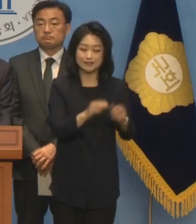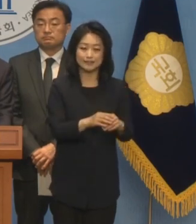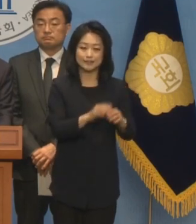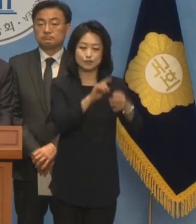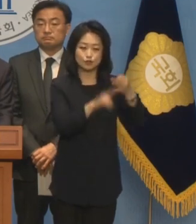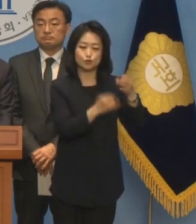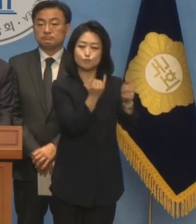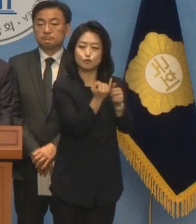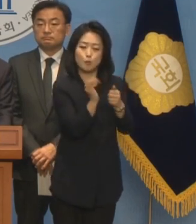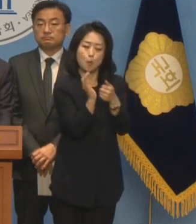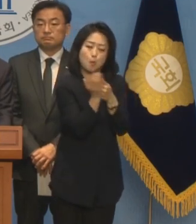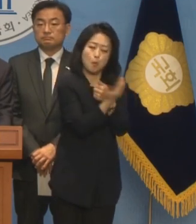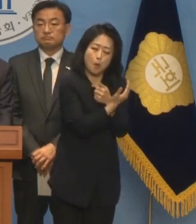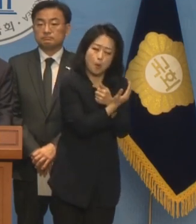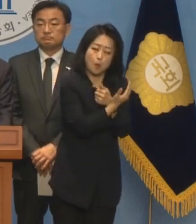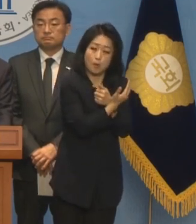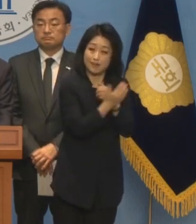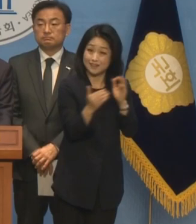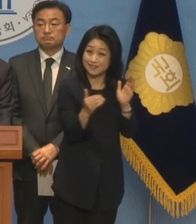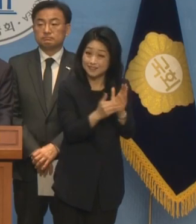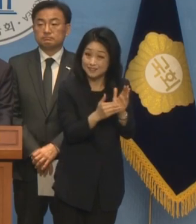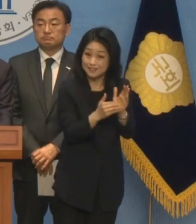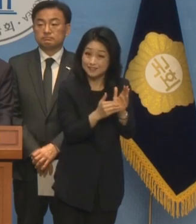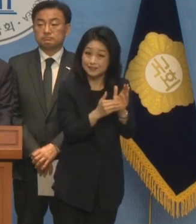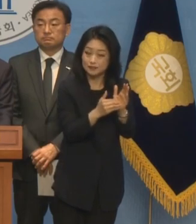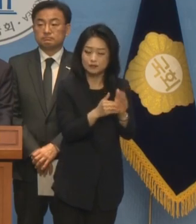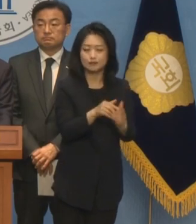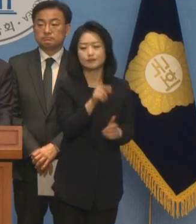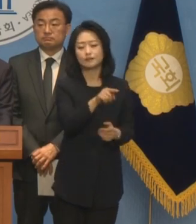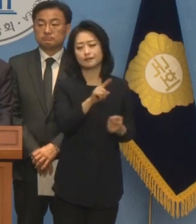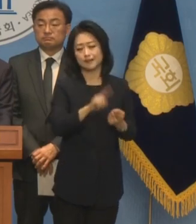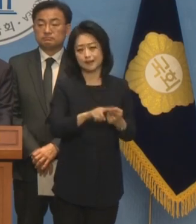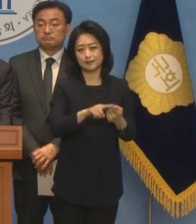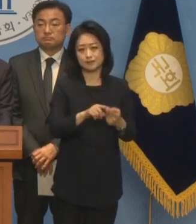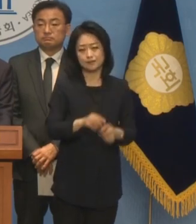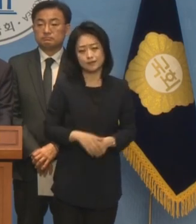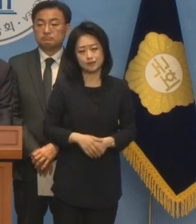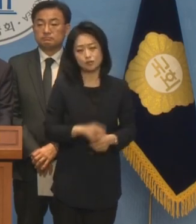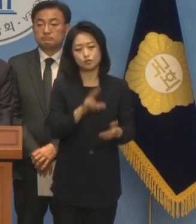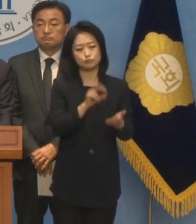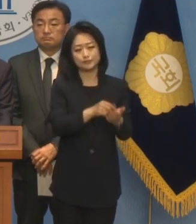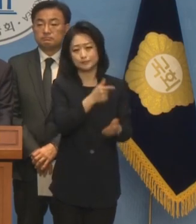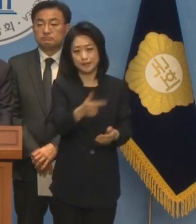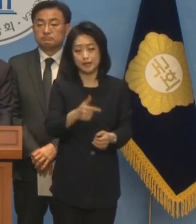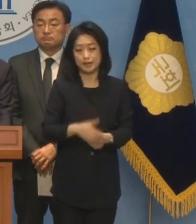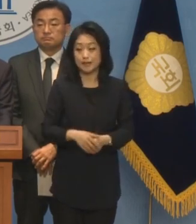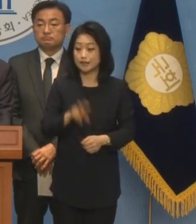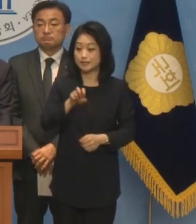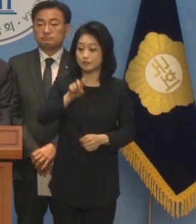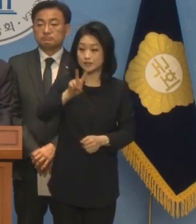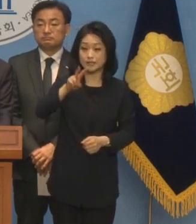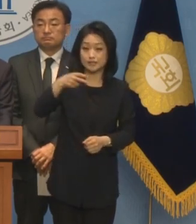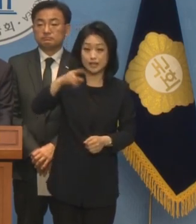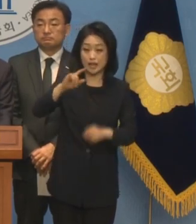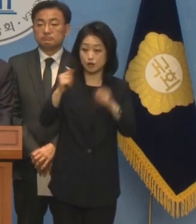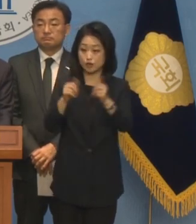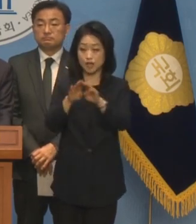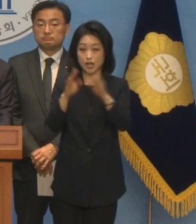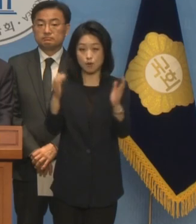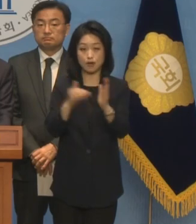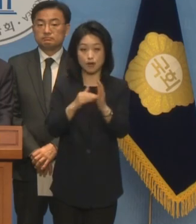보위하기 하면 된다는 무책임한 태도를 보이면 그만입니다 22대 국회가 개원한